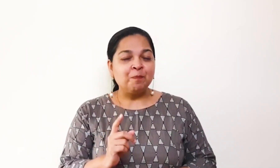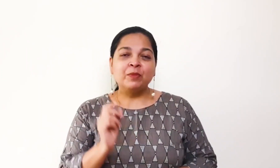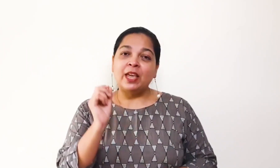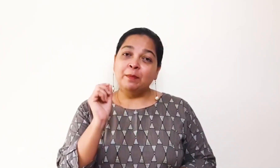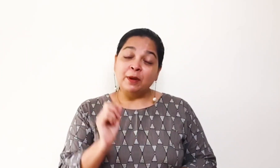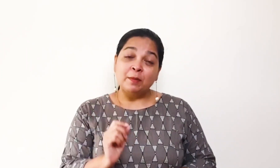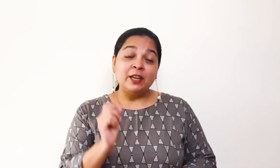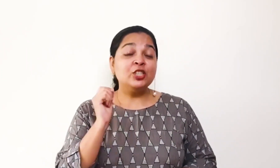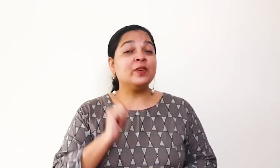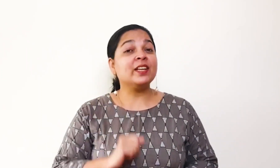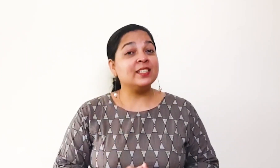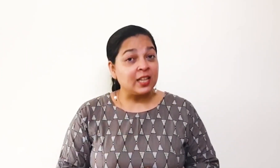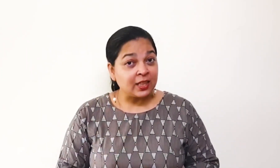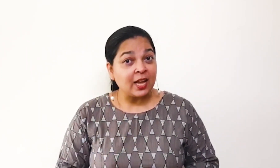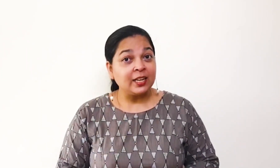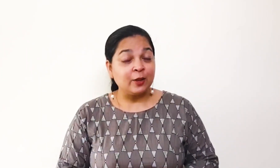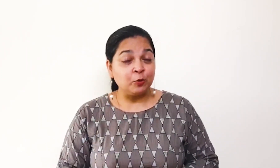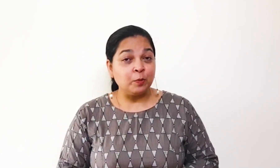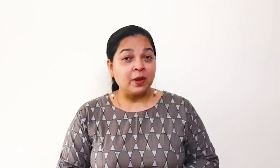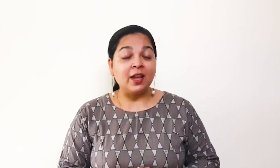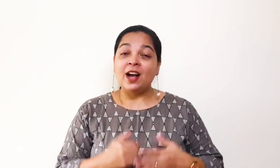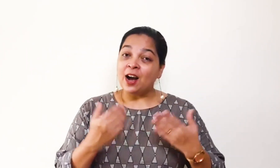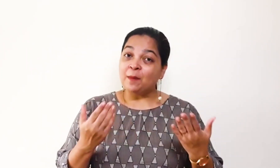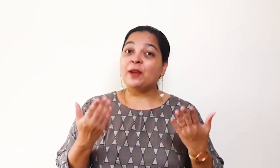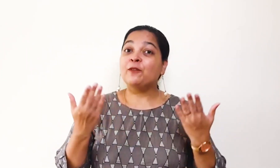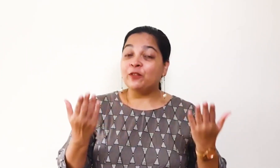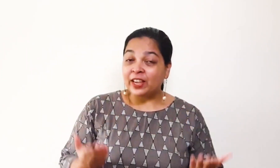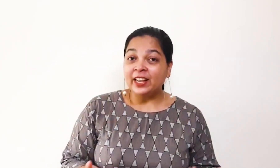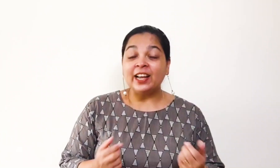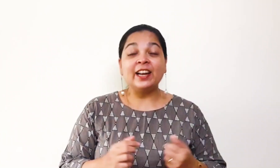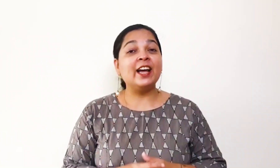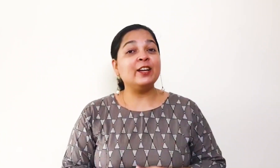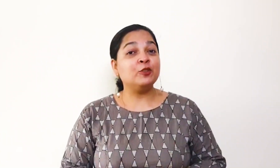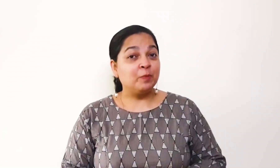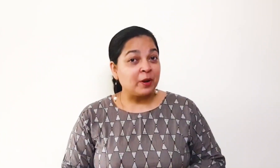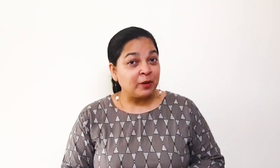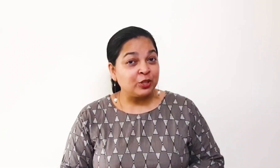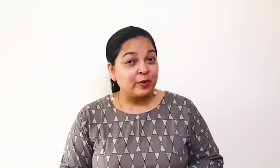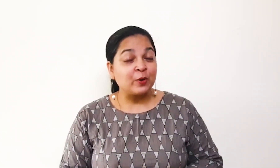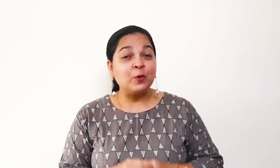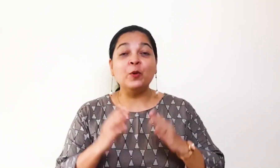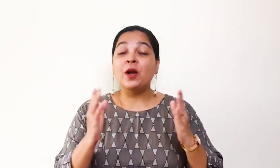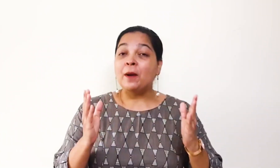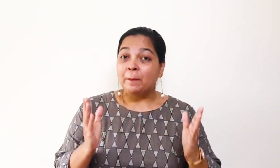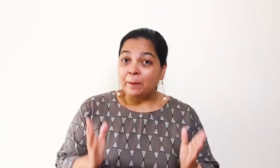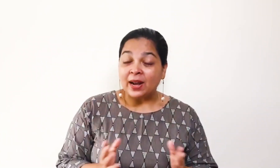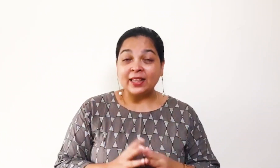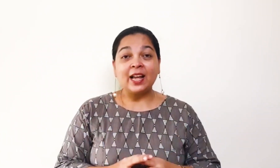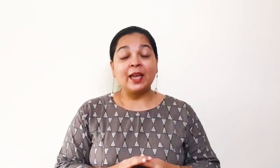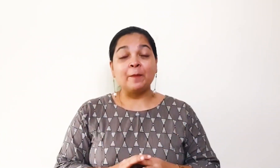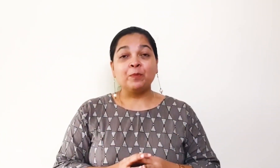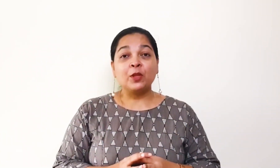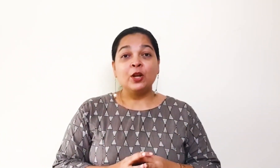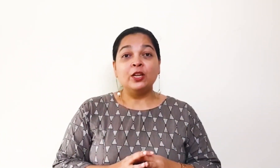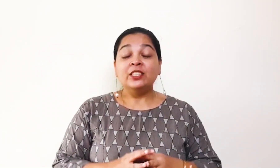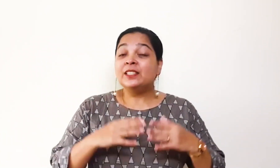ହଁ, ଜଣେ ପରମେଶ୍ୱରଙ୍କ ସନ୍ତାନ ହିସାବରେ ଆମକୁ ସେହି କାମ କରିବାର ଅଛି